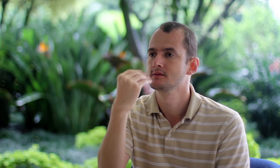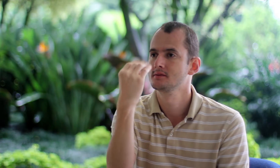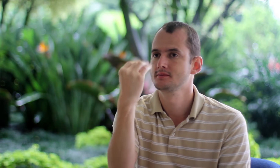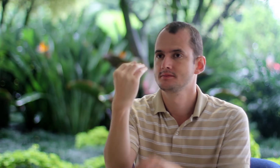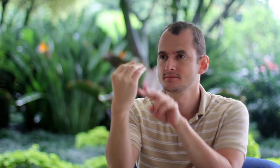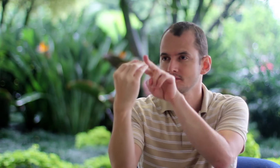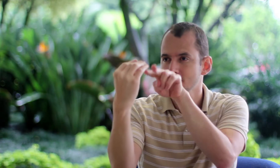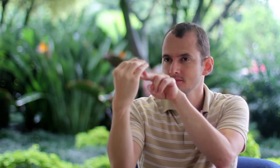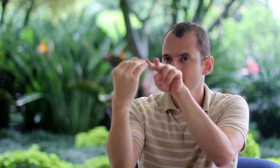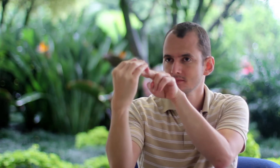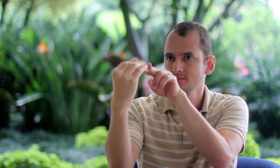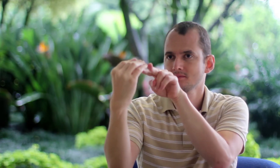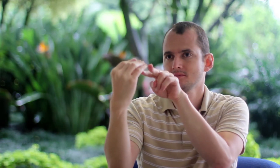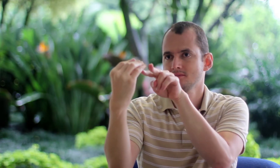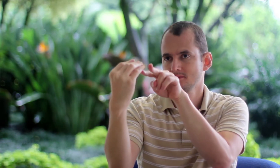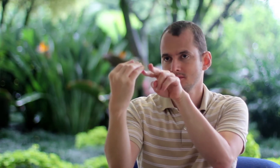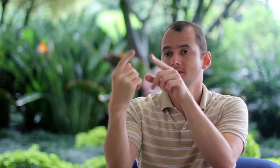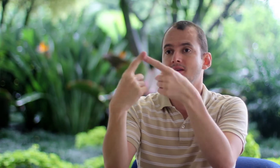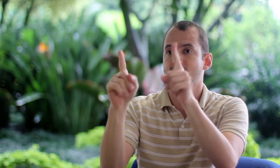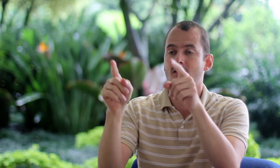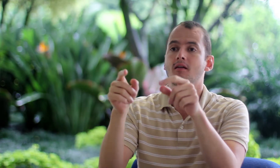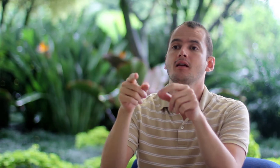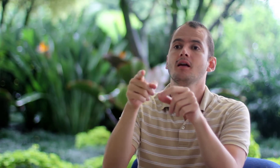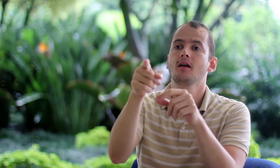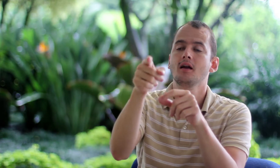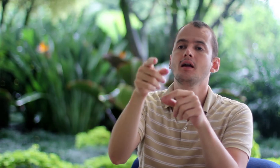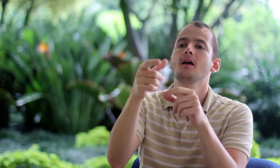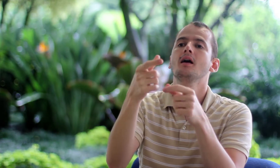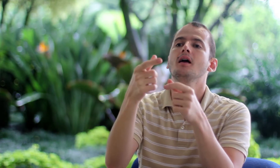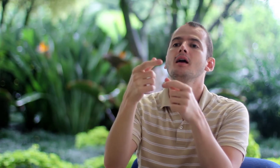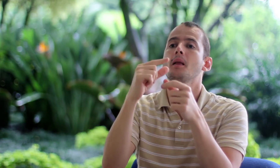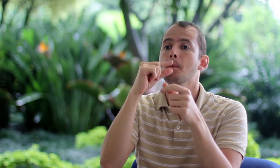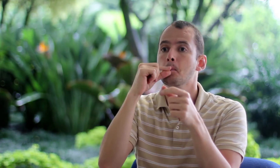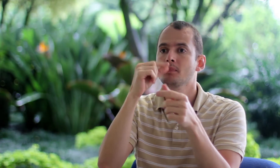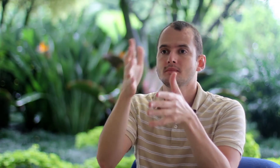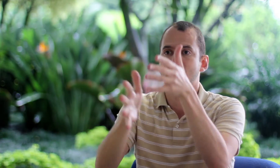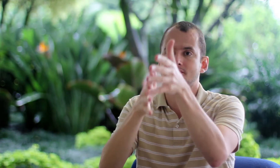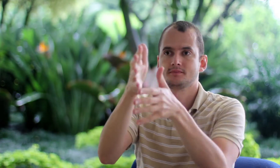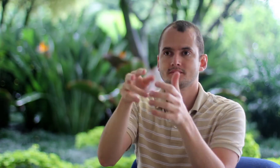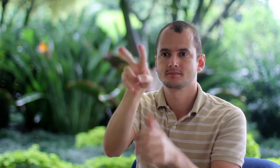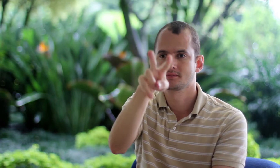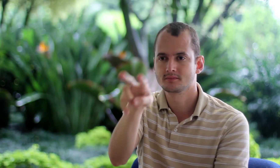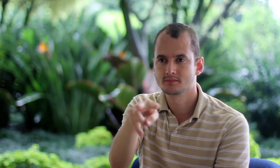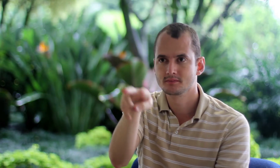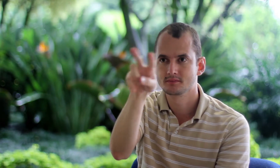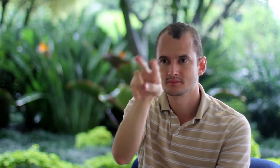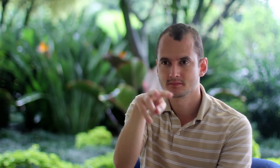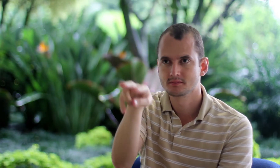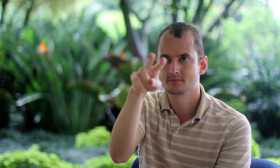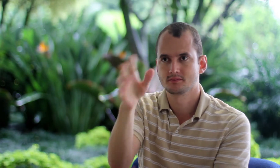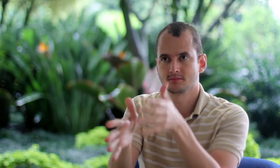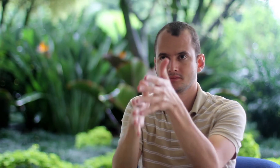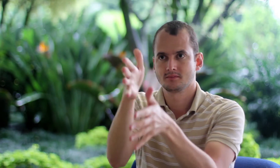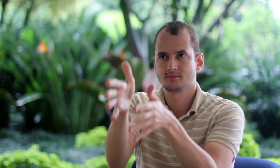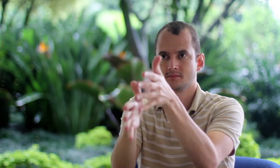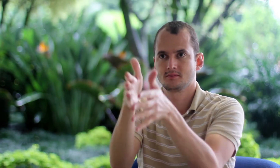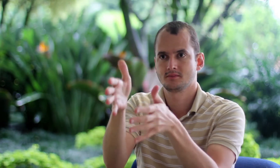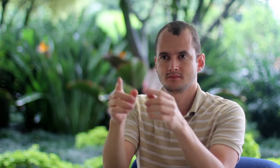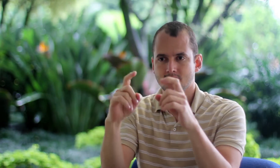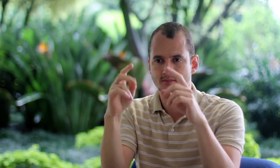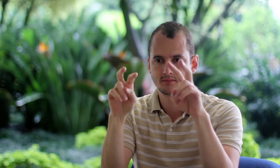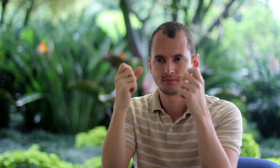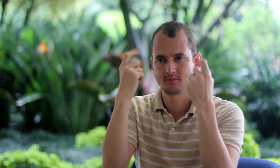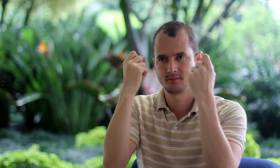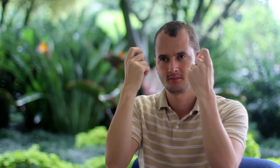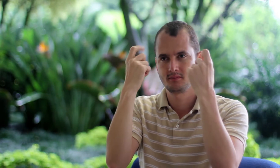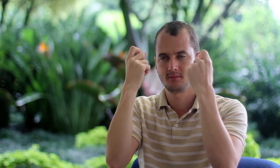Ustedes, las personas oyentes, siempre están hablando y usan solamente el aparato fonador, su boca. Por eso nosotros miramos